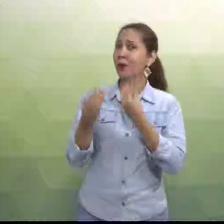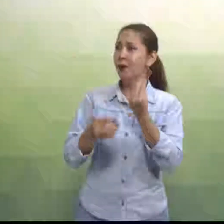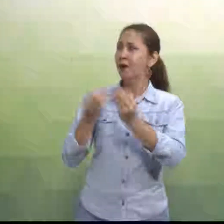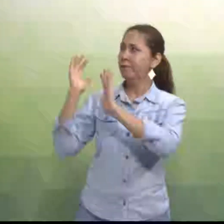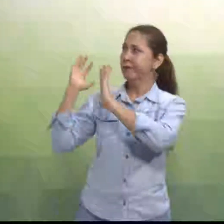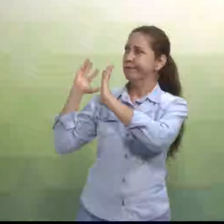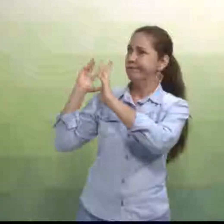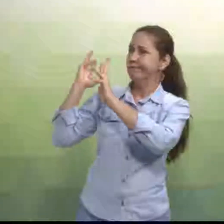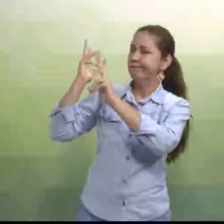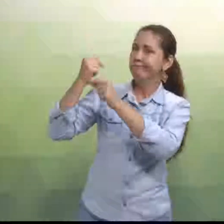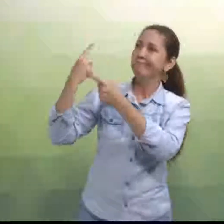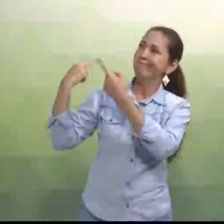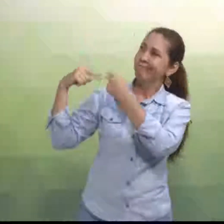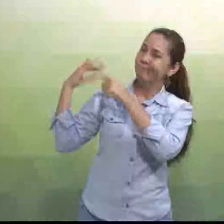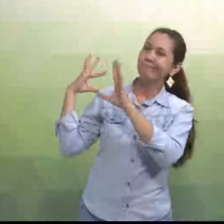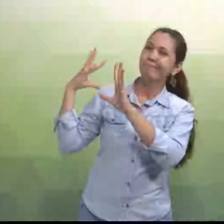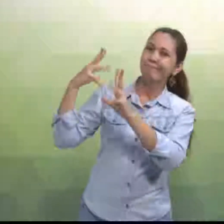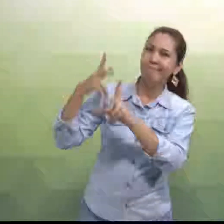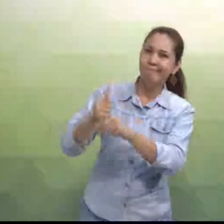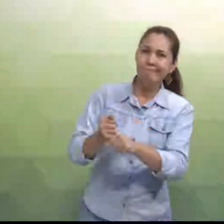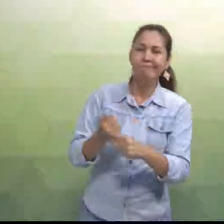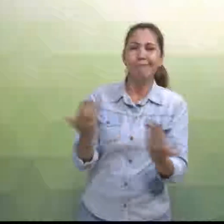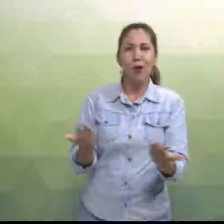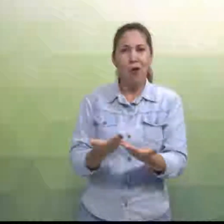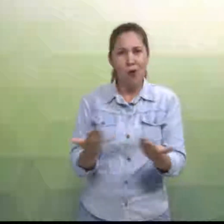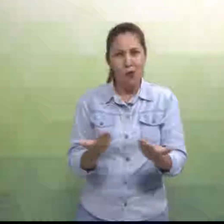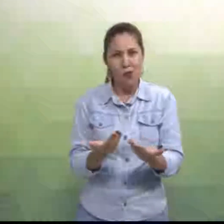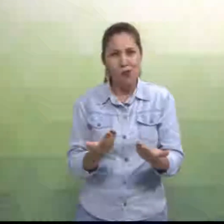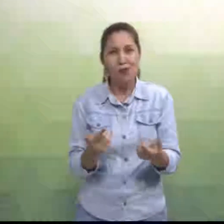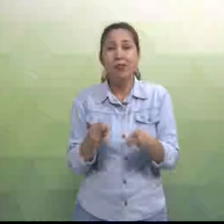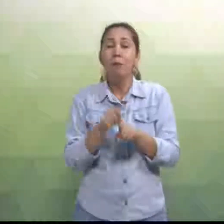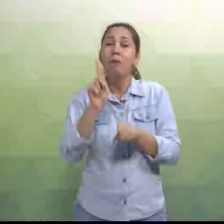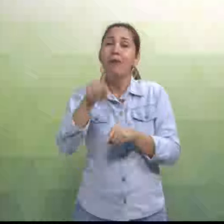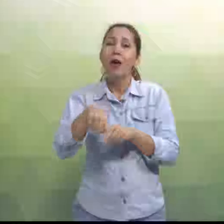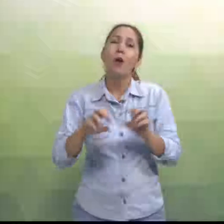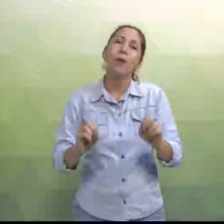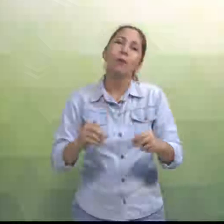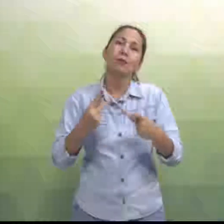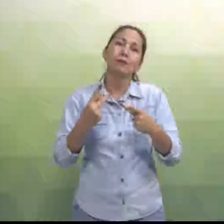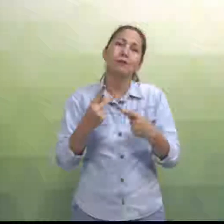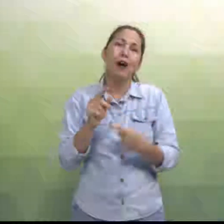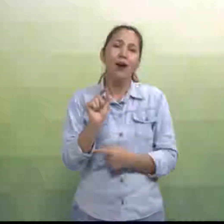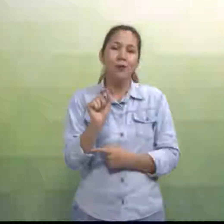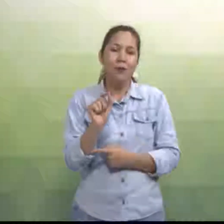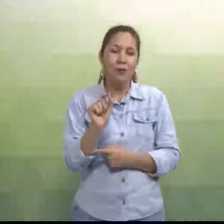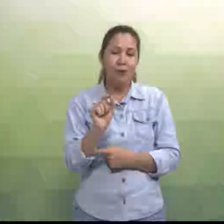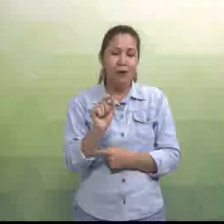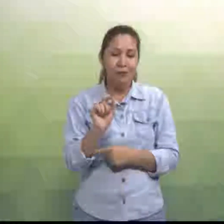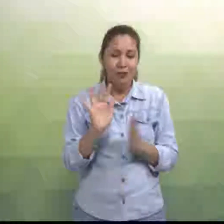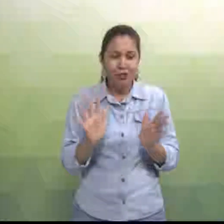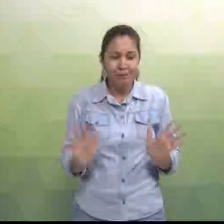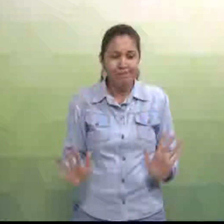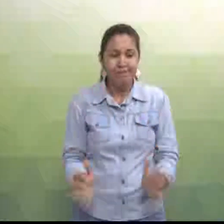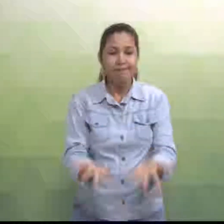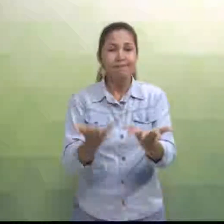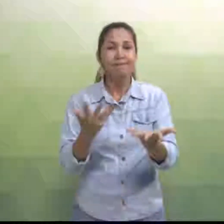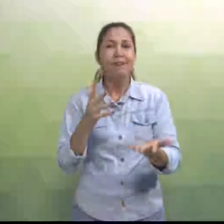identidade. Então, a literatura surda, ela mostra a realidade vivida pelo surdo, a trajetória histórica